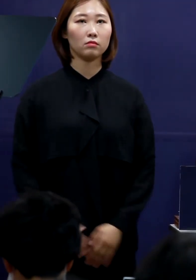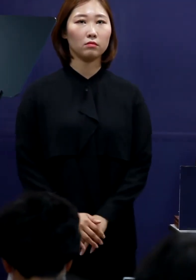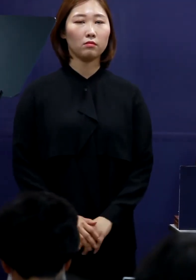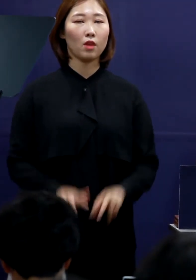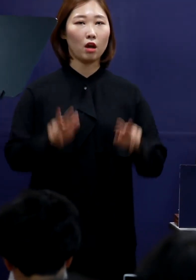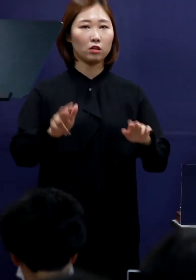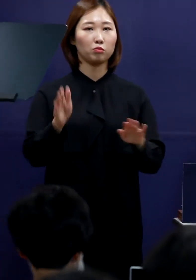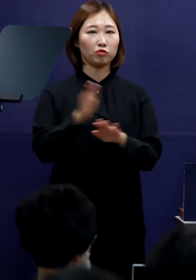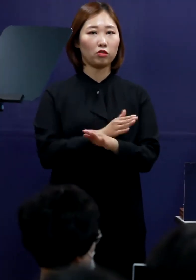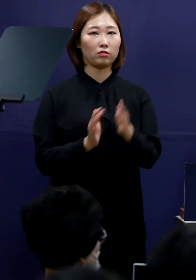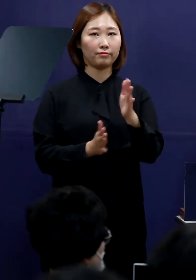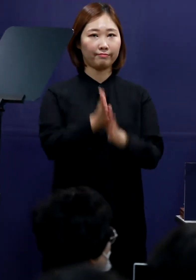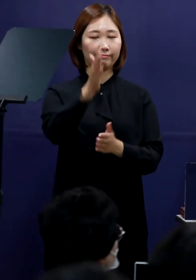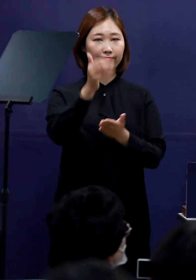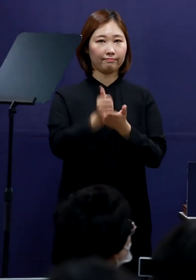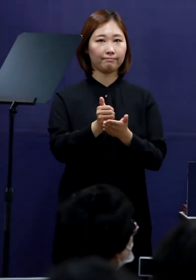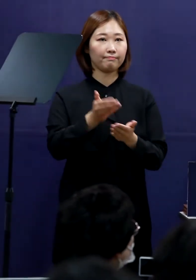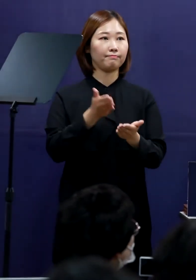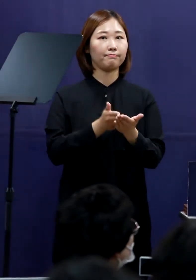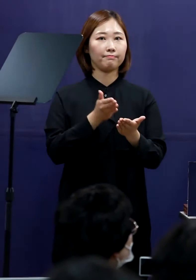지금부터 시장님의 브리핑이 있겠습니다.